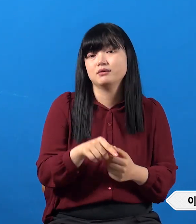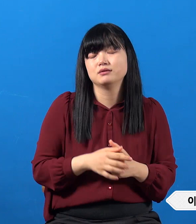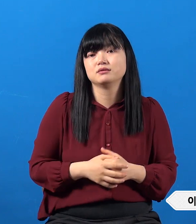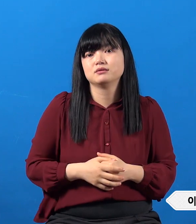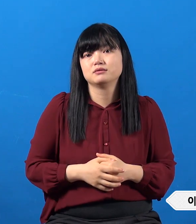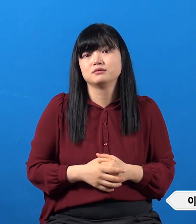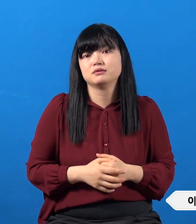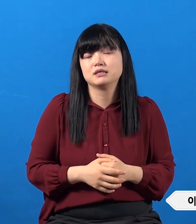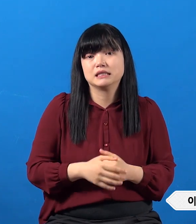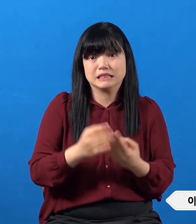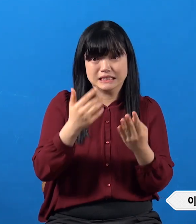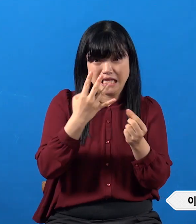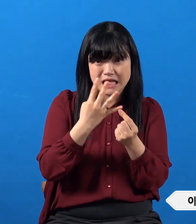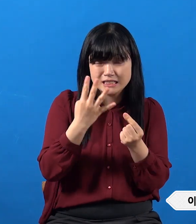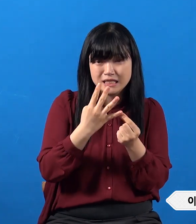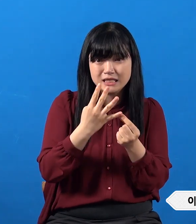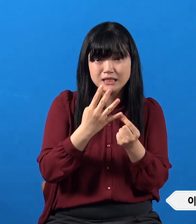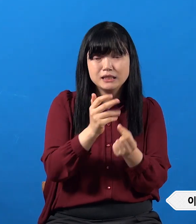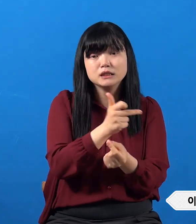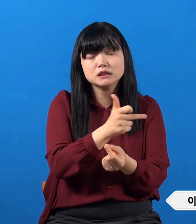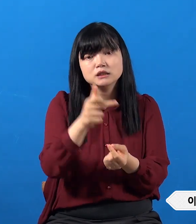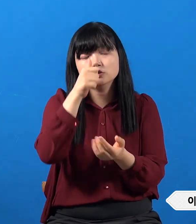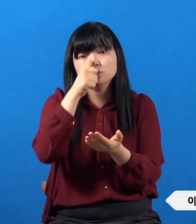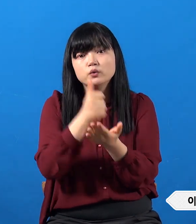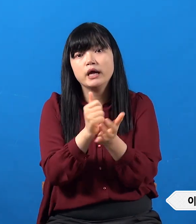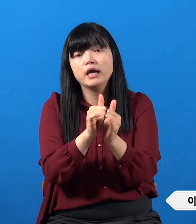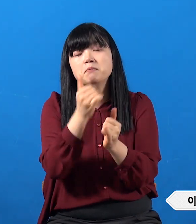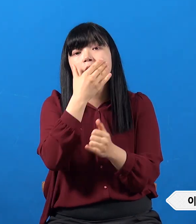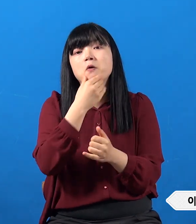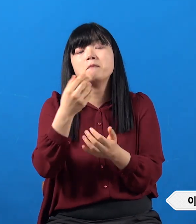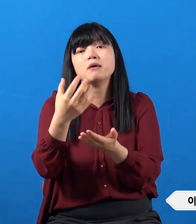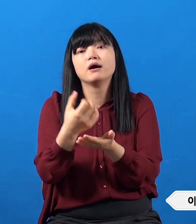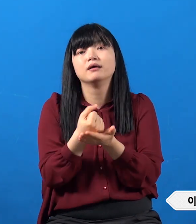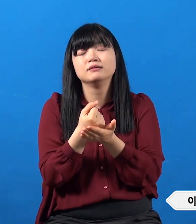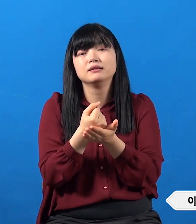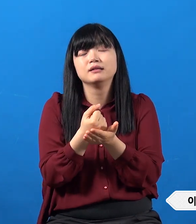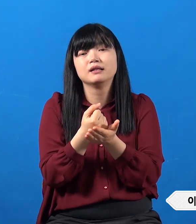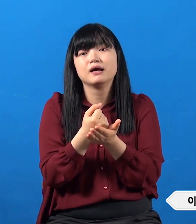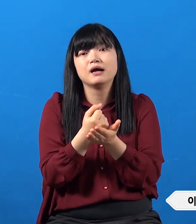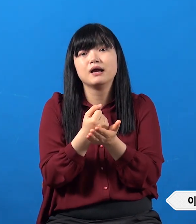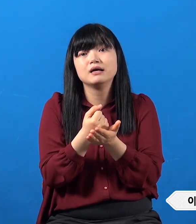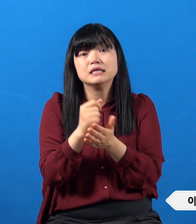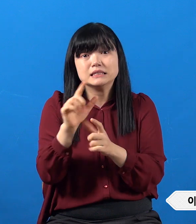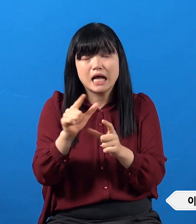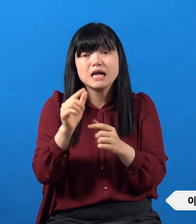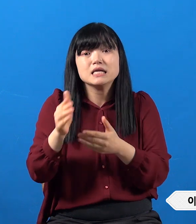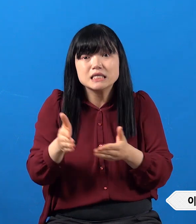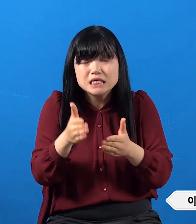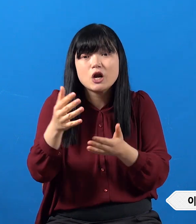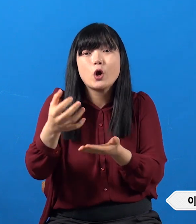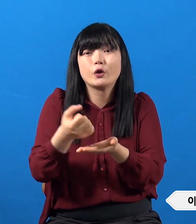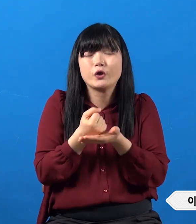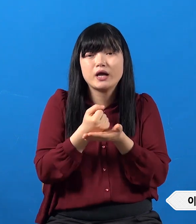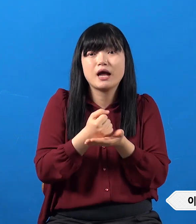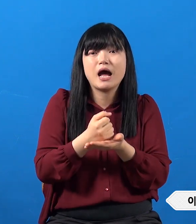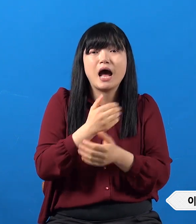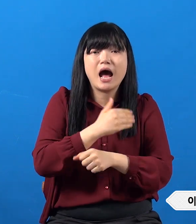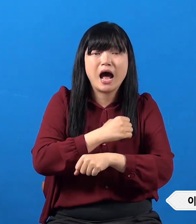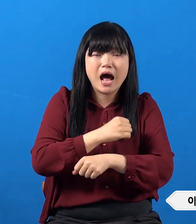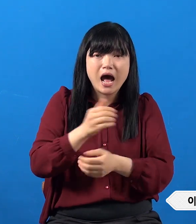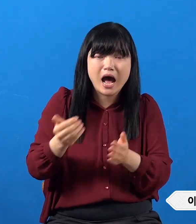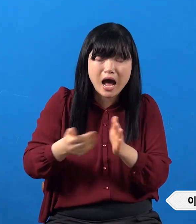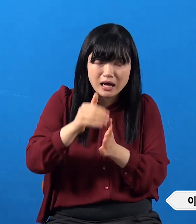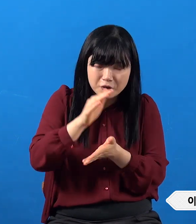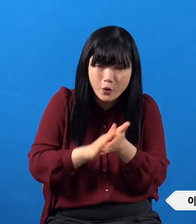말이죠. 4절에도 큰 죄인 복받아 빌기를 얻었네 한없이 넓고 큰